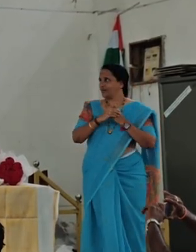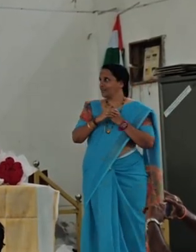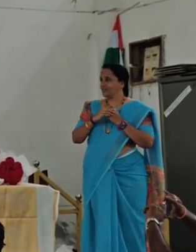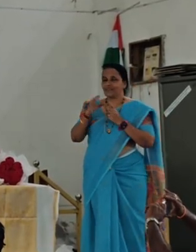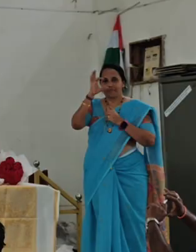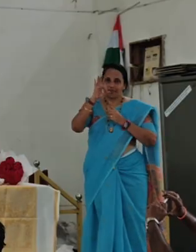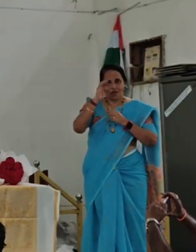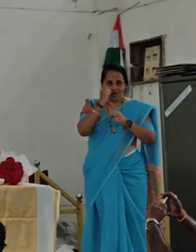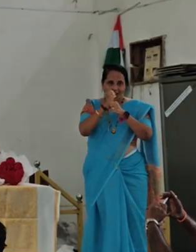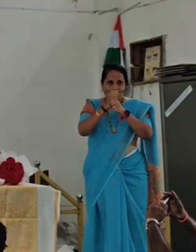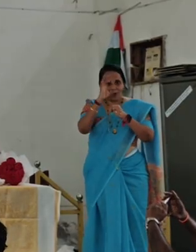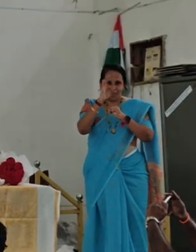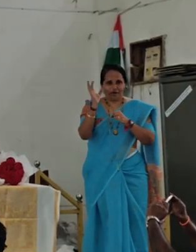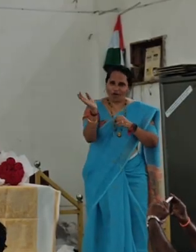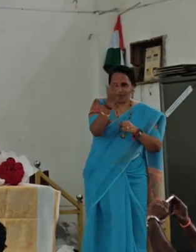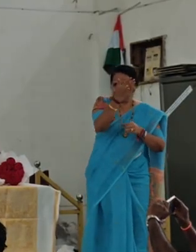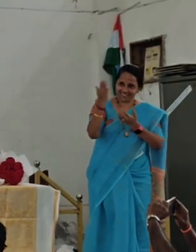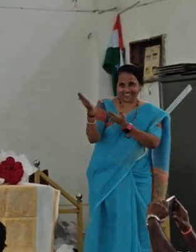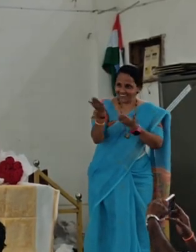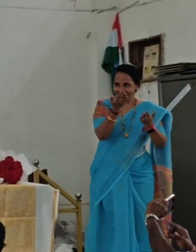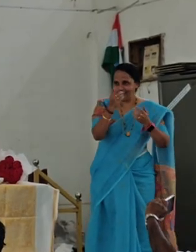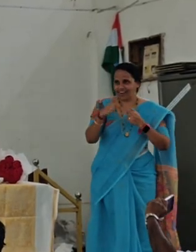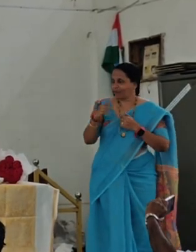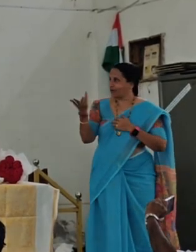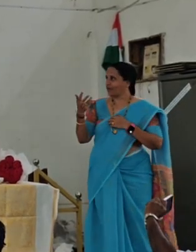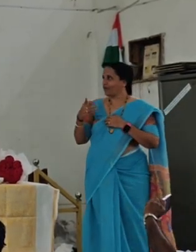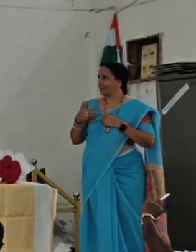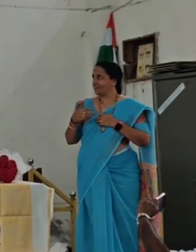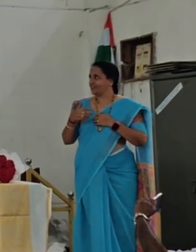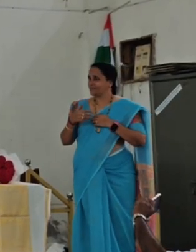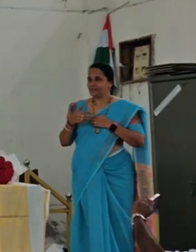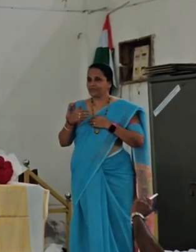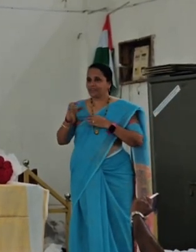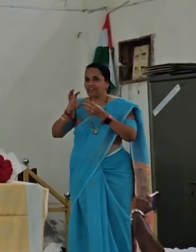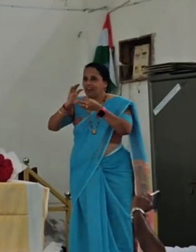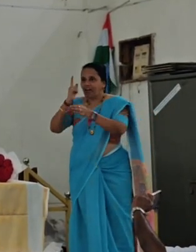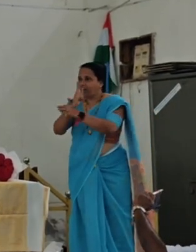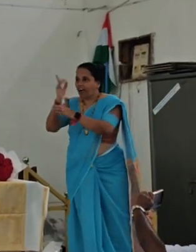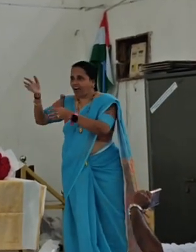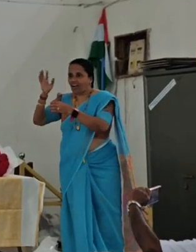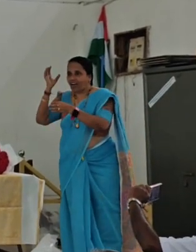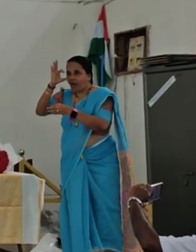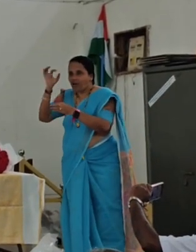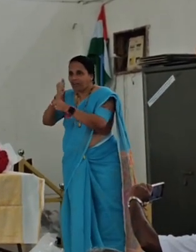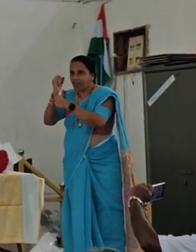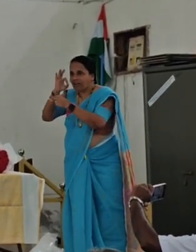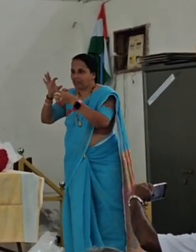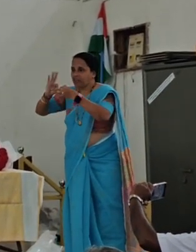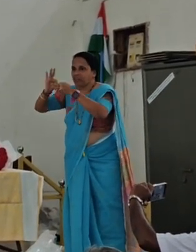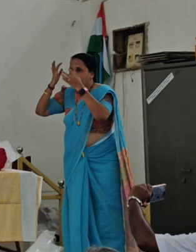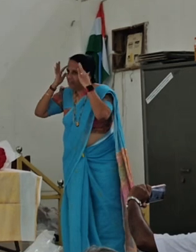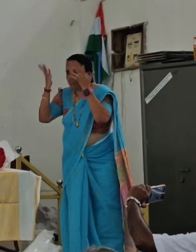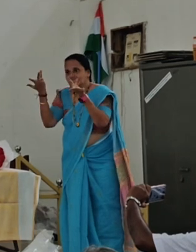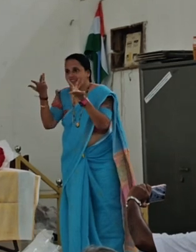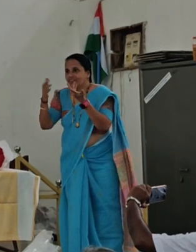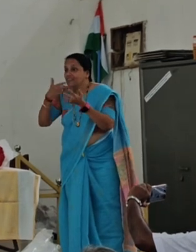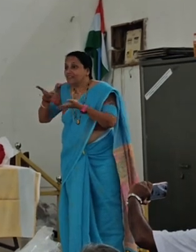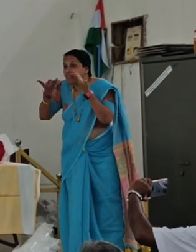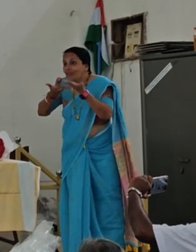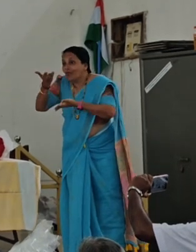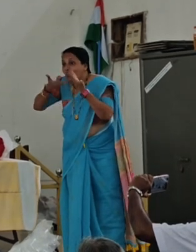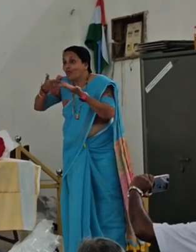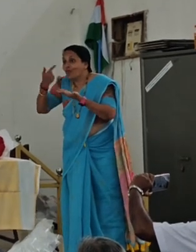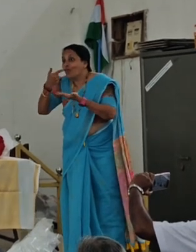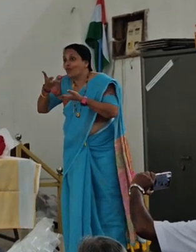వెళ్తే లేకపోతే ఎక్కడికైనా వెళ్తే అక్కడ సైన్ లాంగ్వేజ్ తెలిసిన వాళ్ళు ఎవరు ఉండరు,